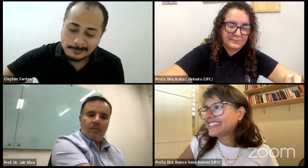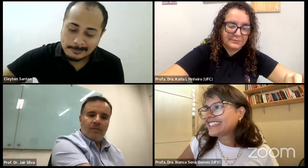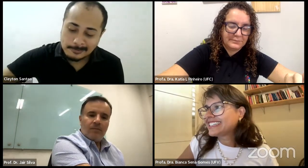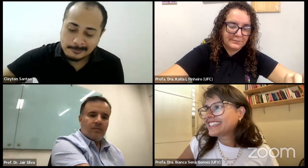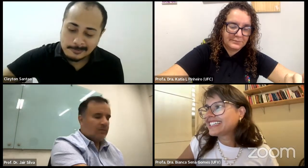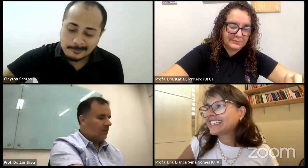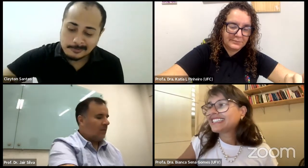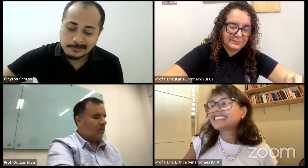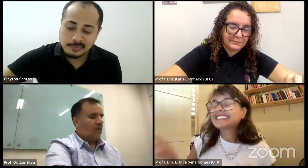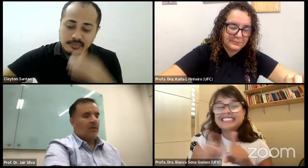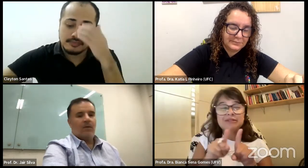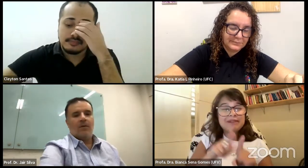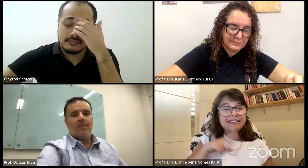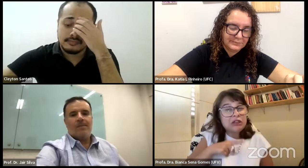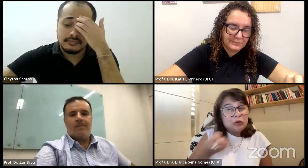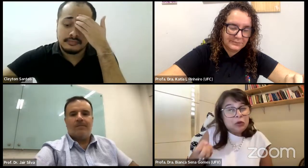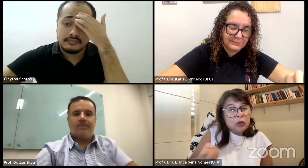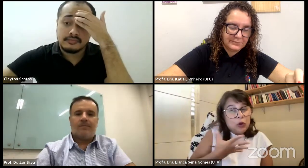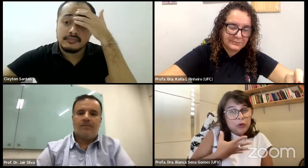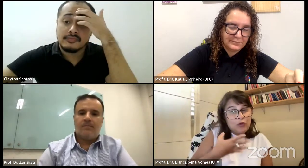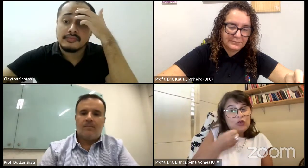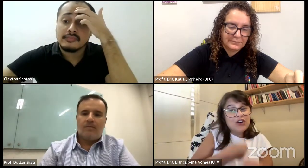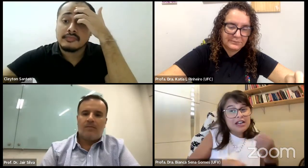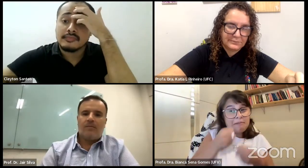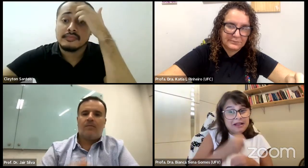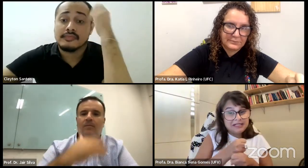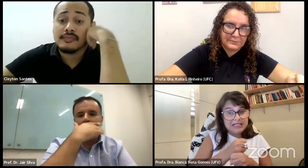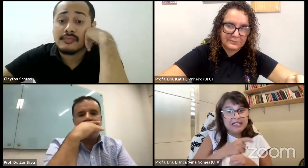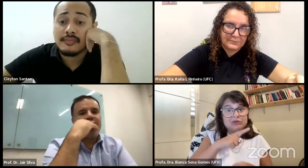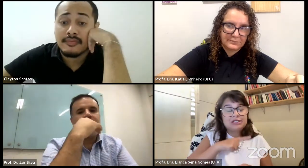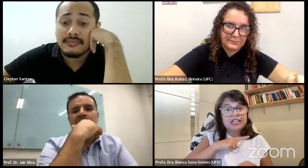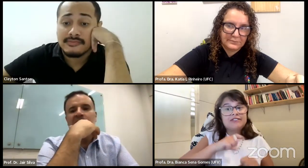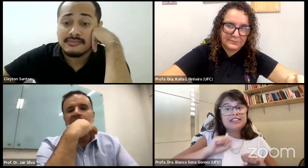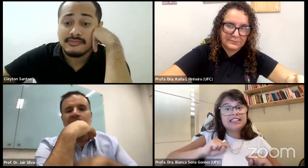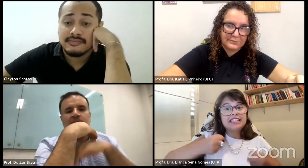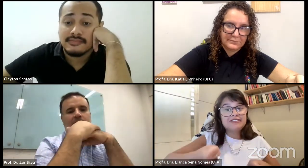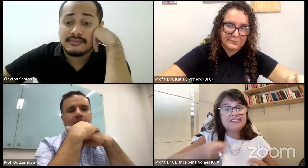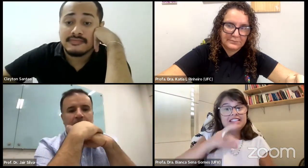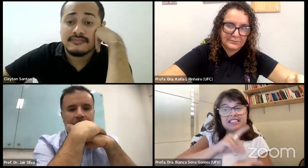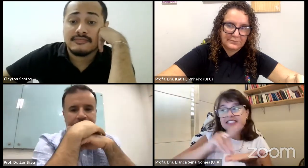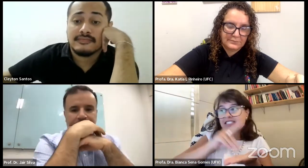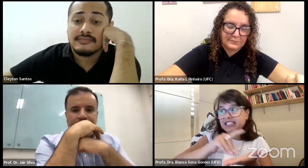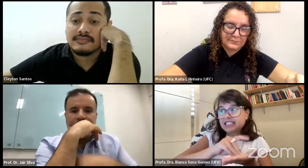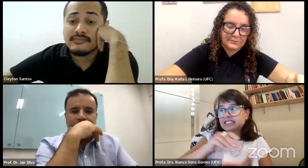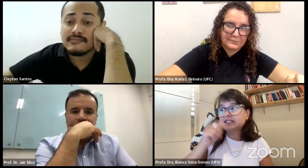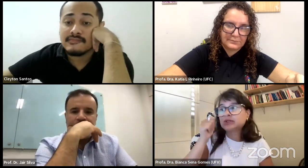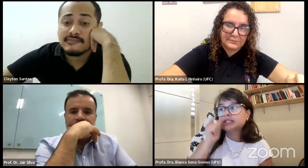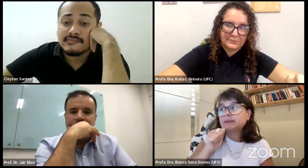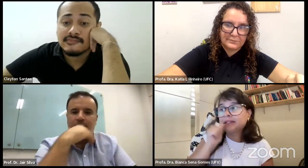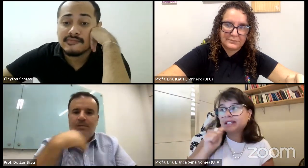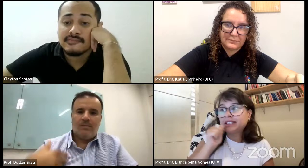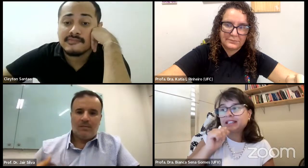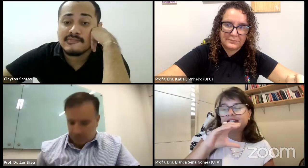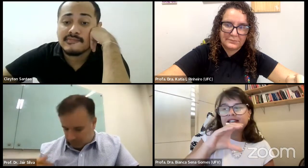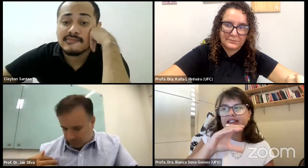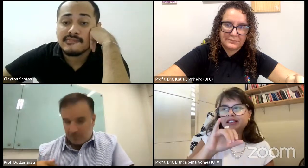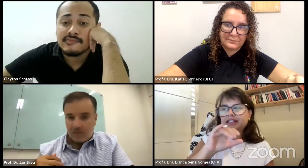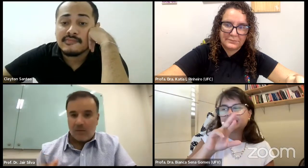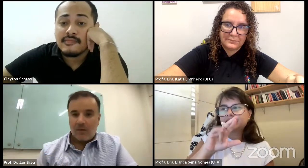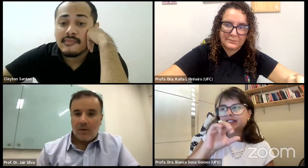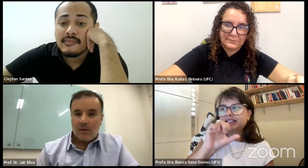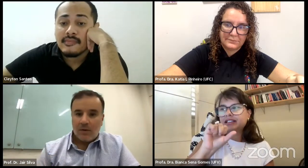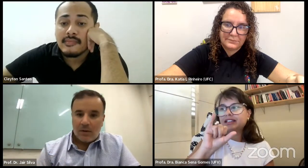artigo também. Também teve um novo no ano passado, que foi uma